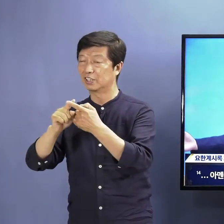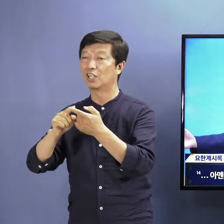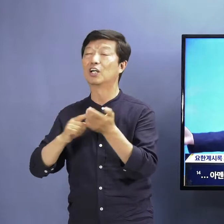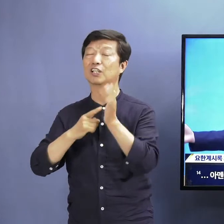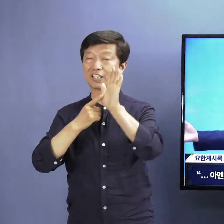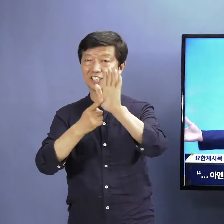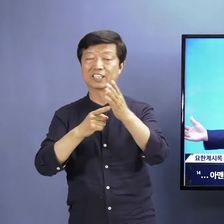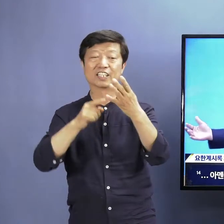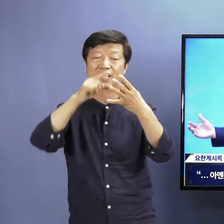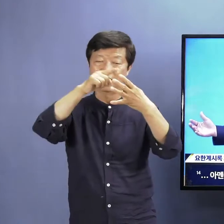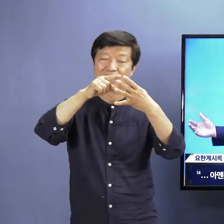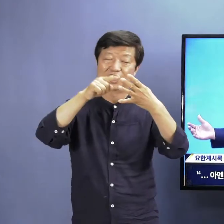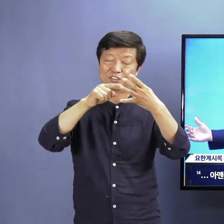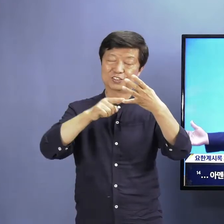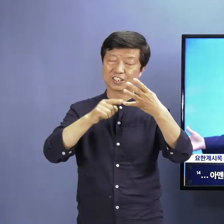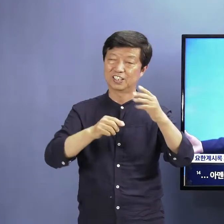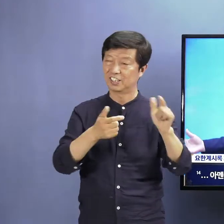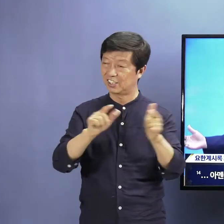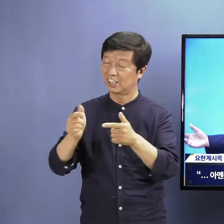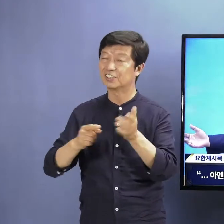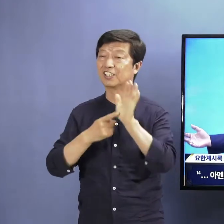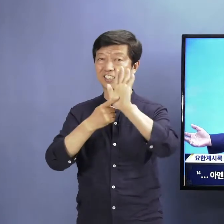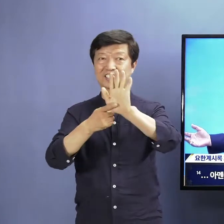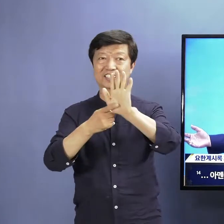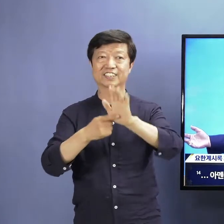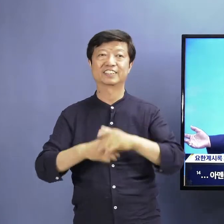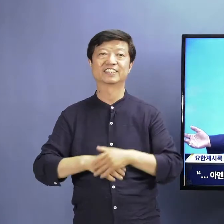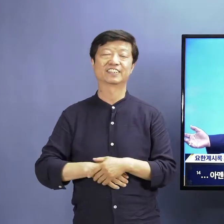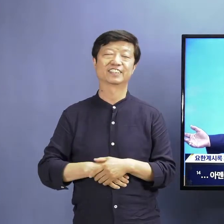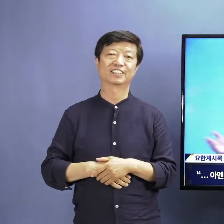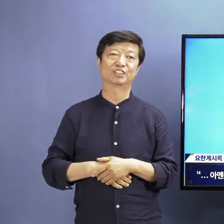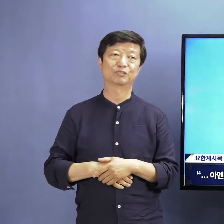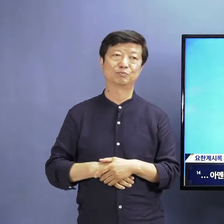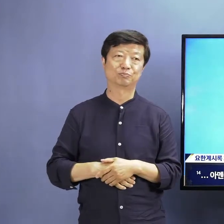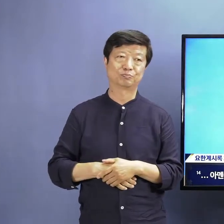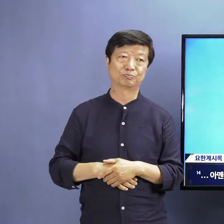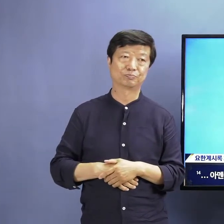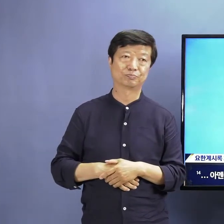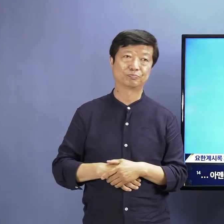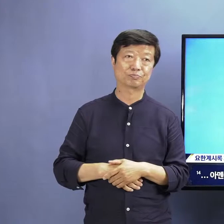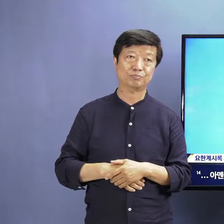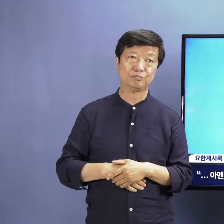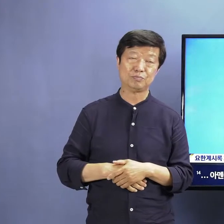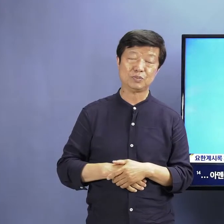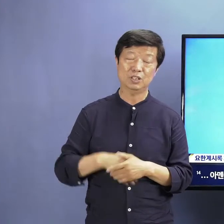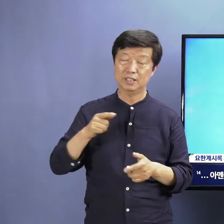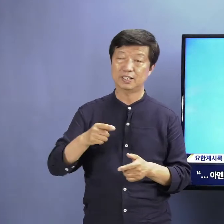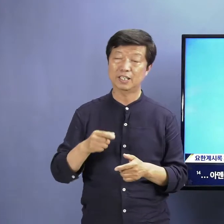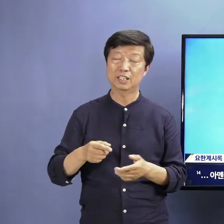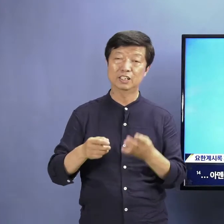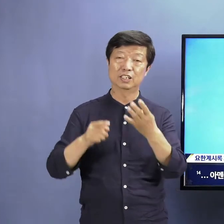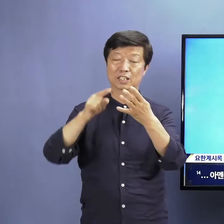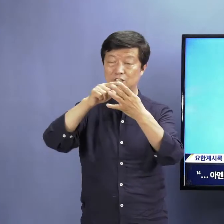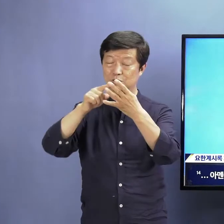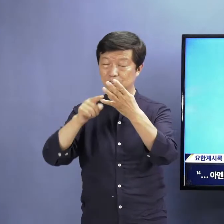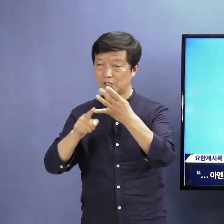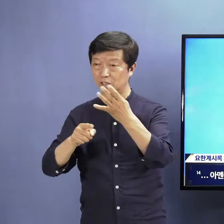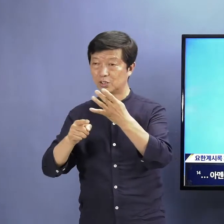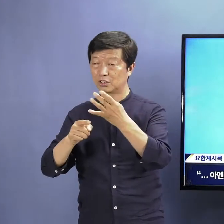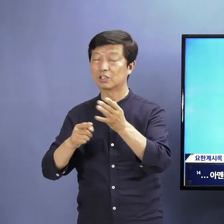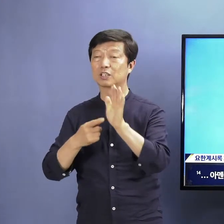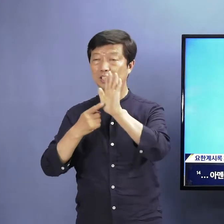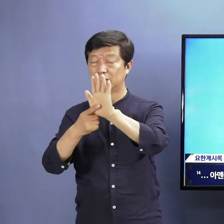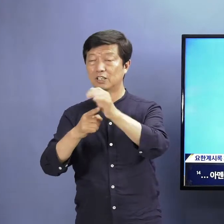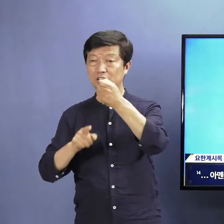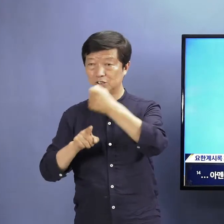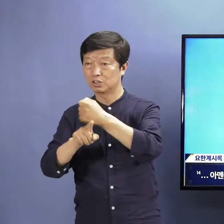조금 그렇게 길게 얘기하면 뭔가 좀 이상하잖아요, 그렇죠? 예. 그런데 이렇게 길게 말하고 있는 이 표현은 무슨 뜻이냐? 뭘 말하고